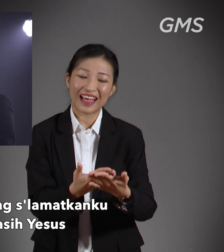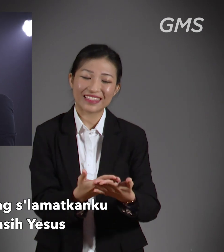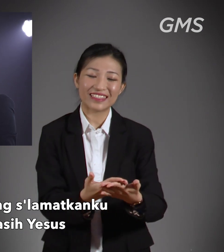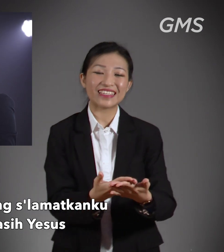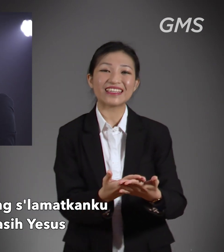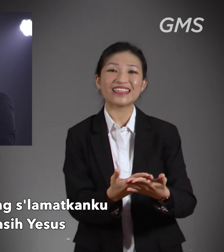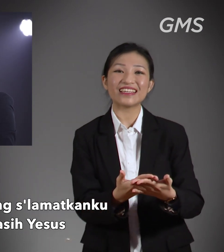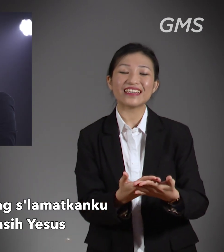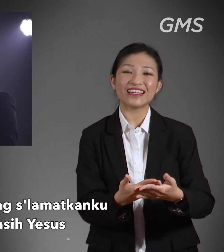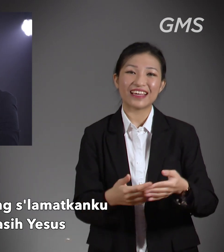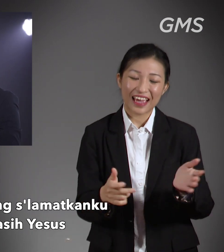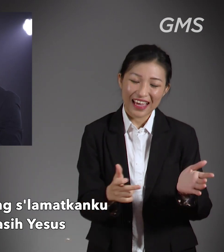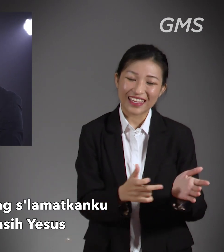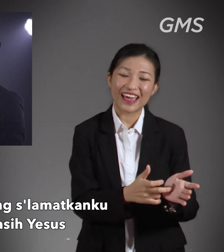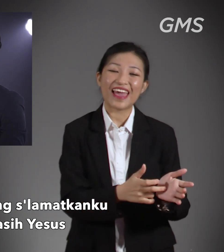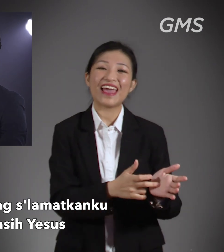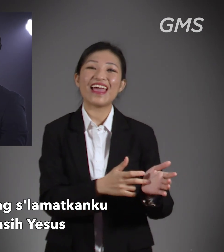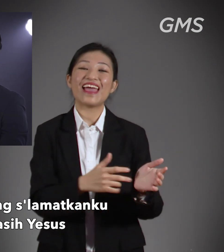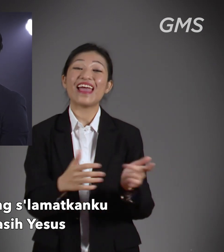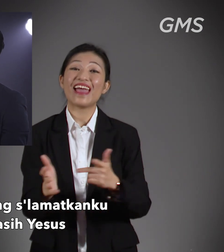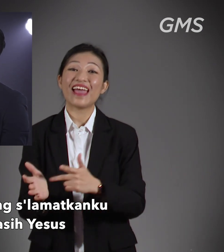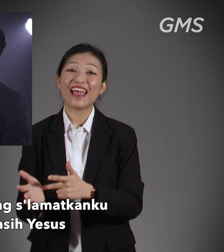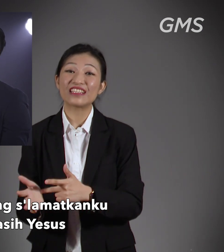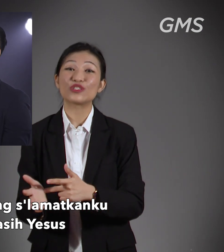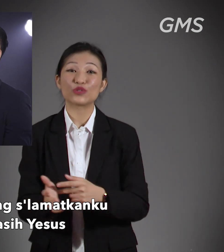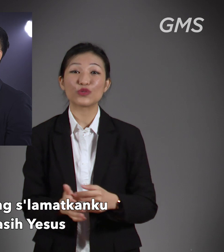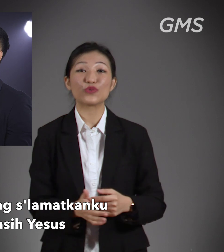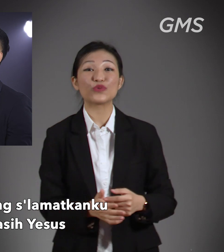Terima kasih